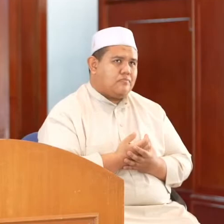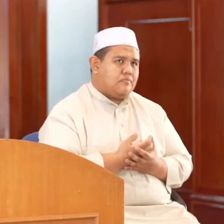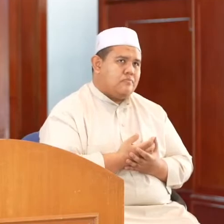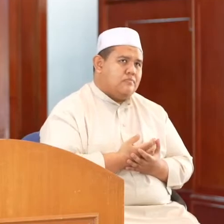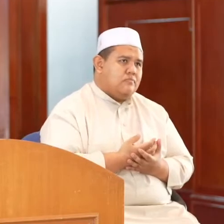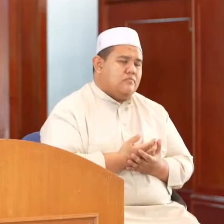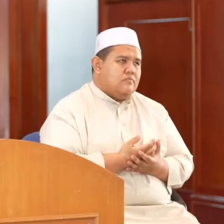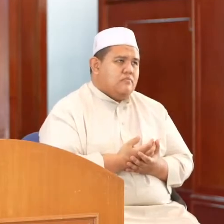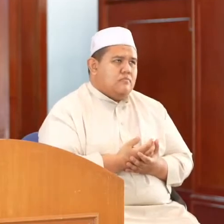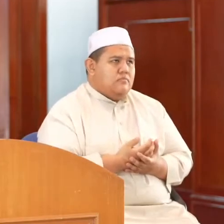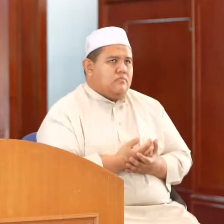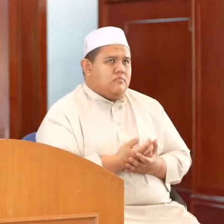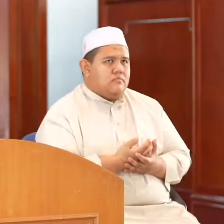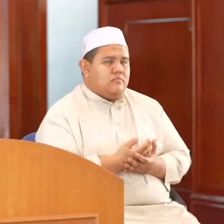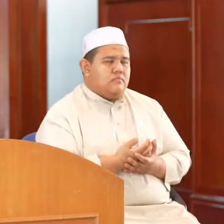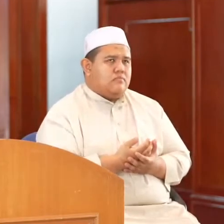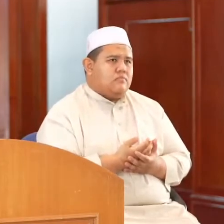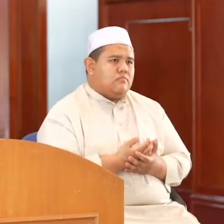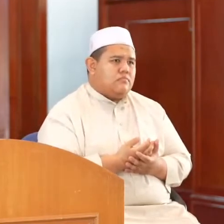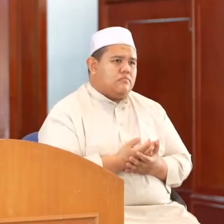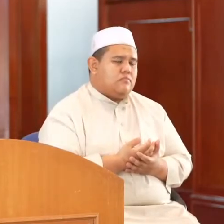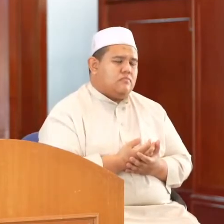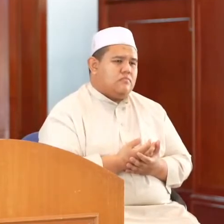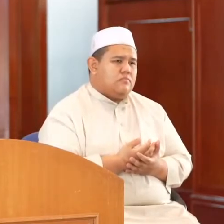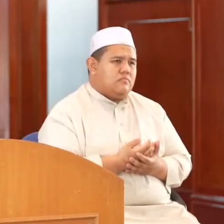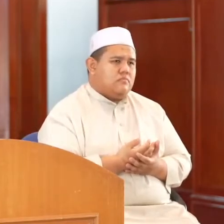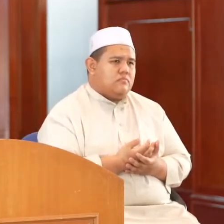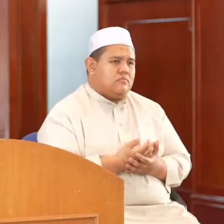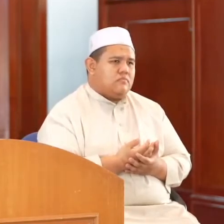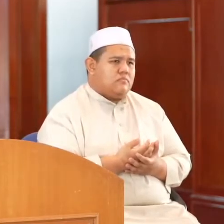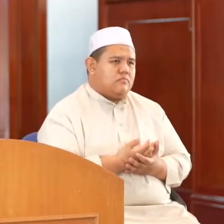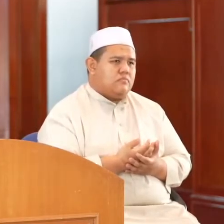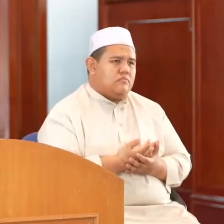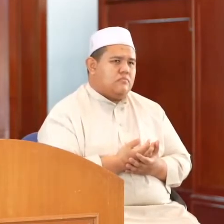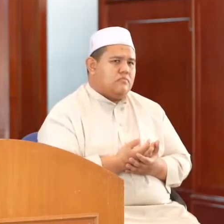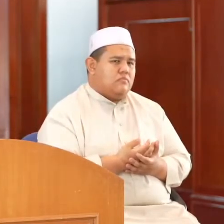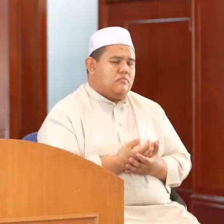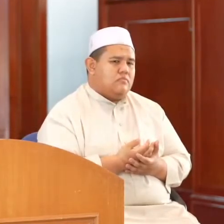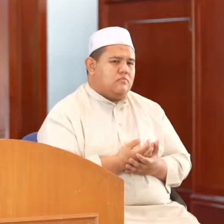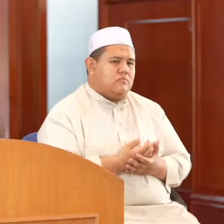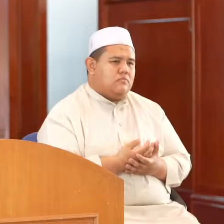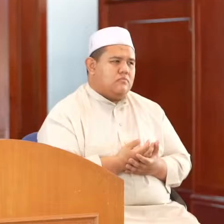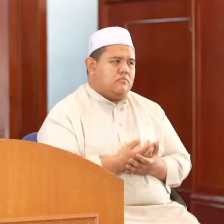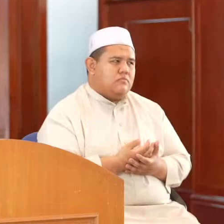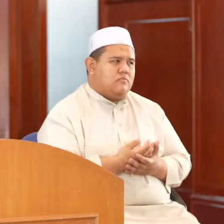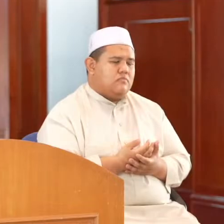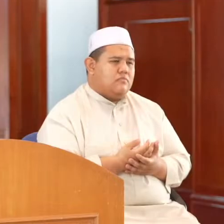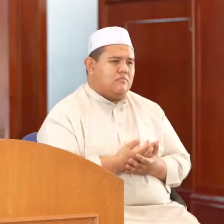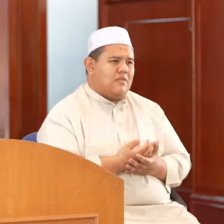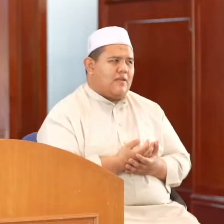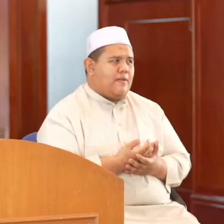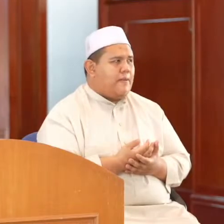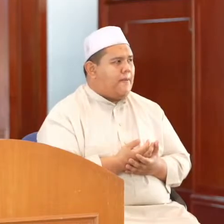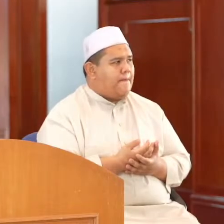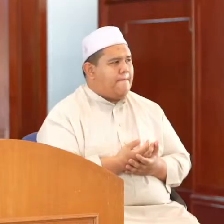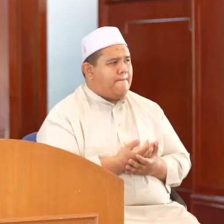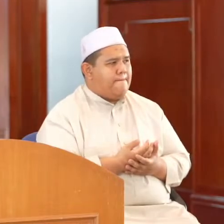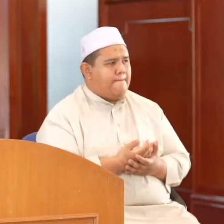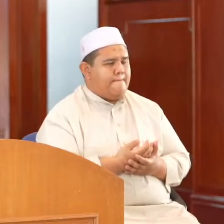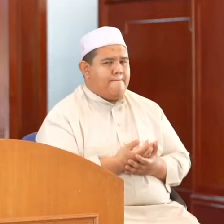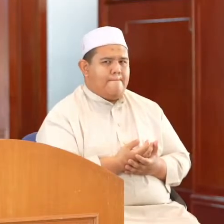inna nas'aluka al afiyata fi dunya wal akhirah Allahumma inna nas'aluka al afwa wal afiyata fi dinina wa dunyana wa ahlina wa